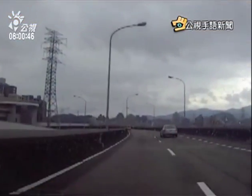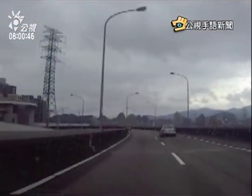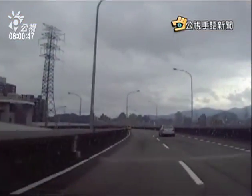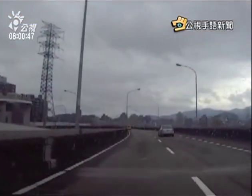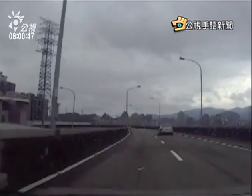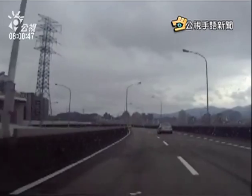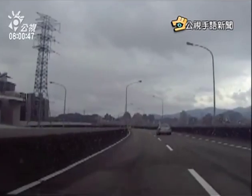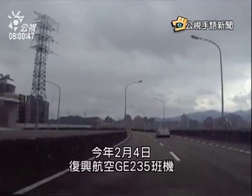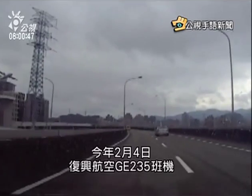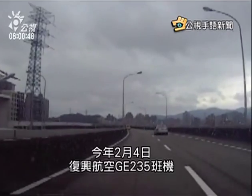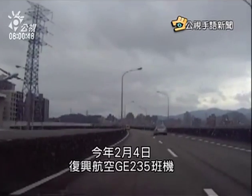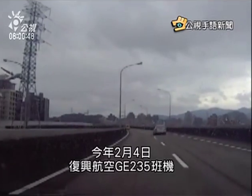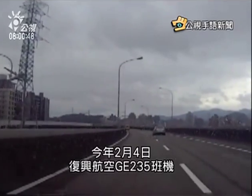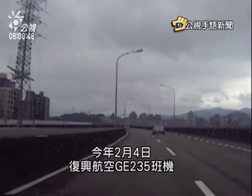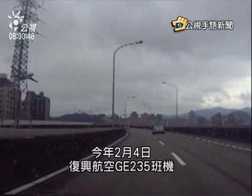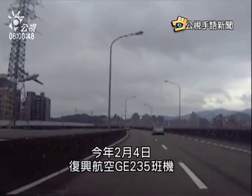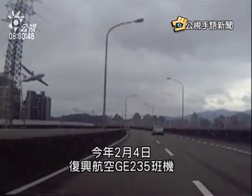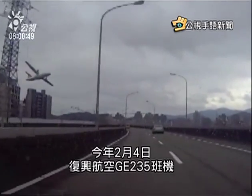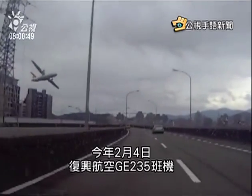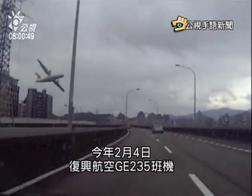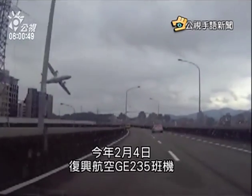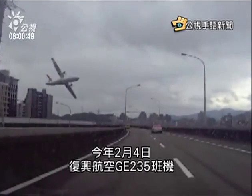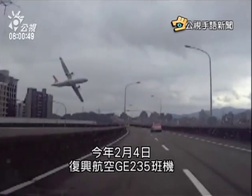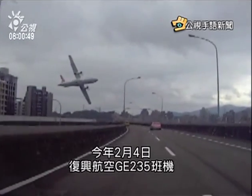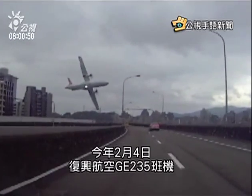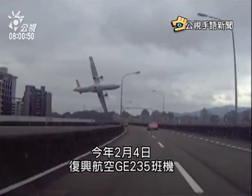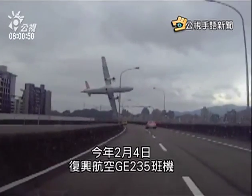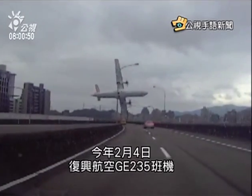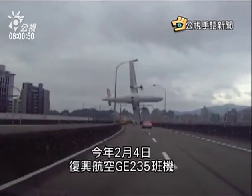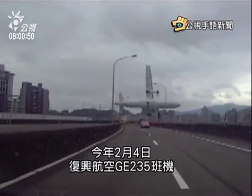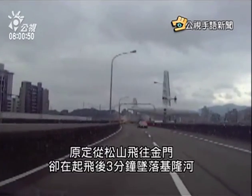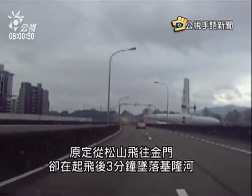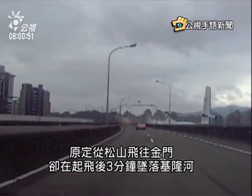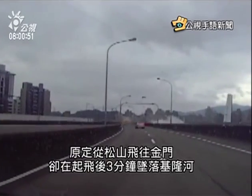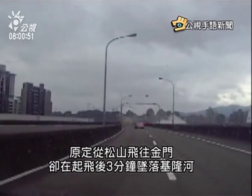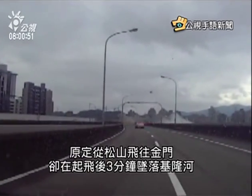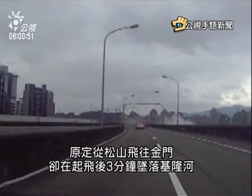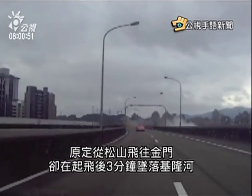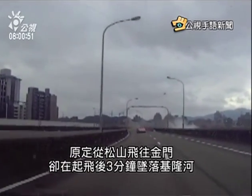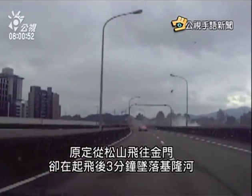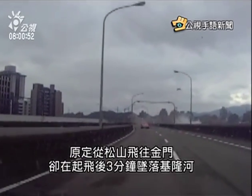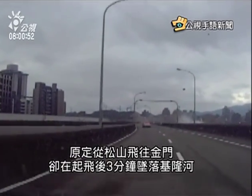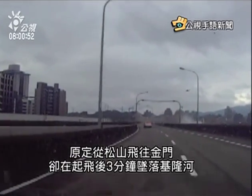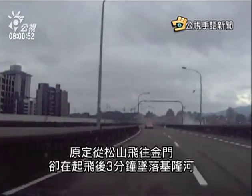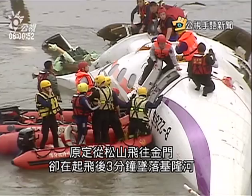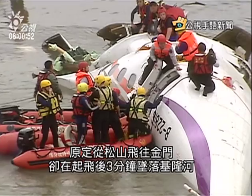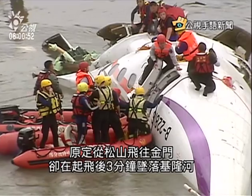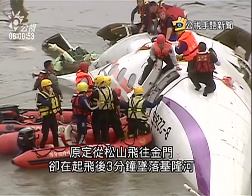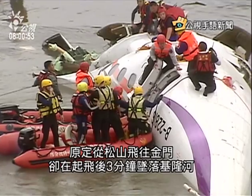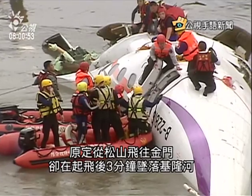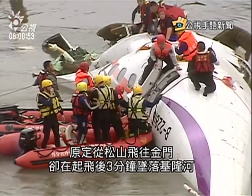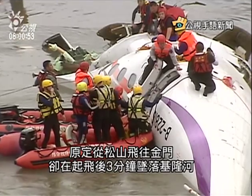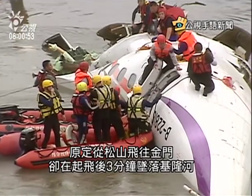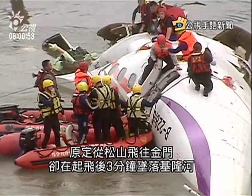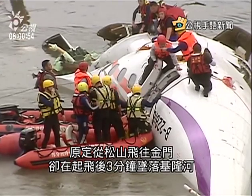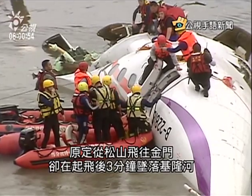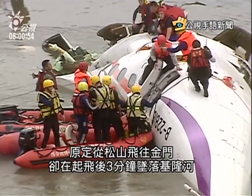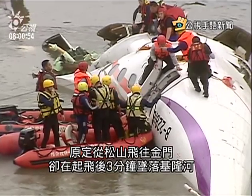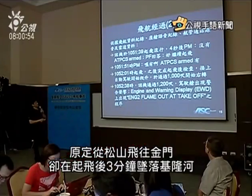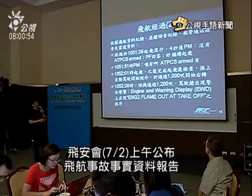今年2月4号，复兴航空 G1235 班机原定从松山飞往金门，却在起飞后3分钟坠落基隆河。飞安会上午